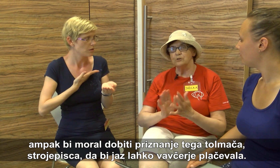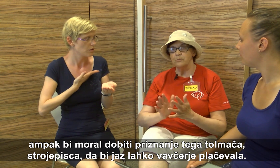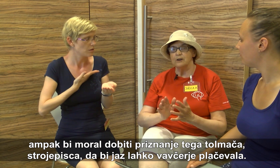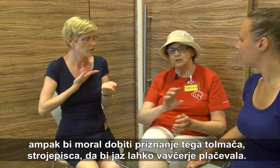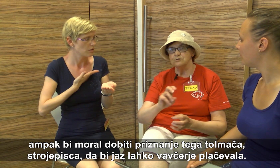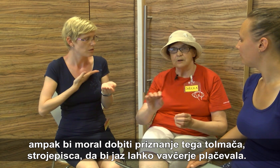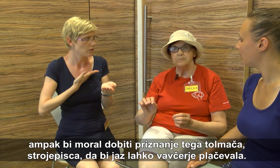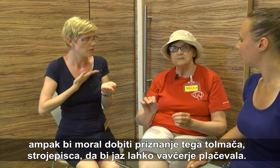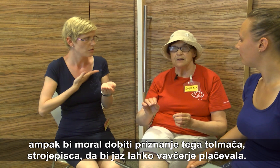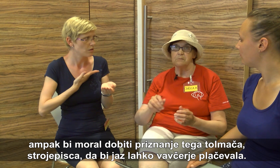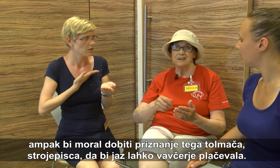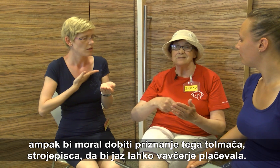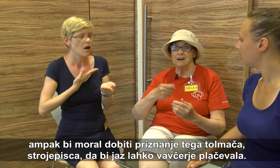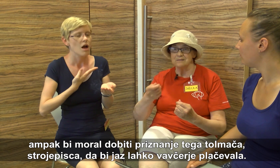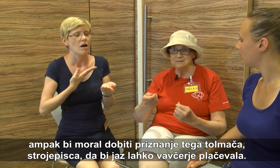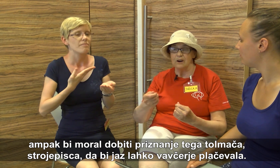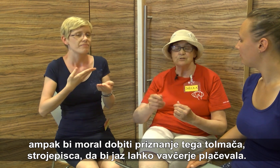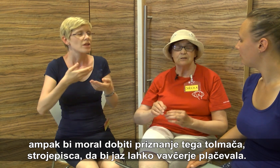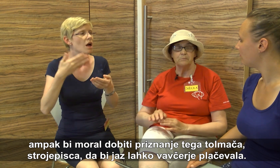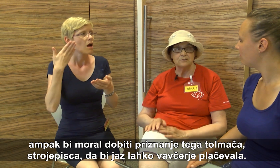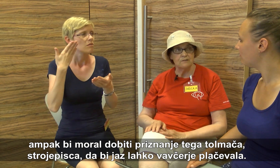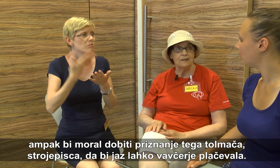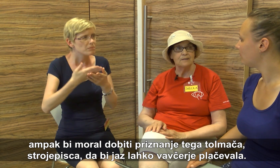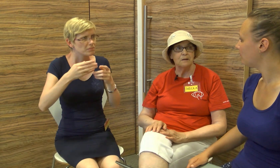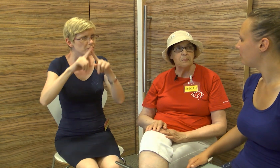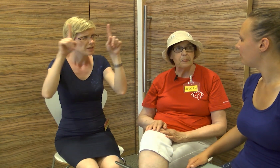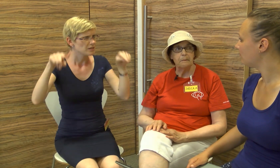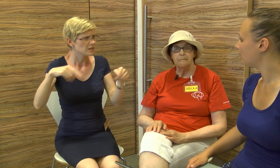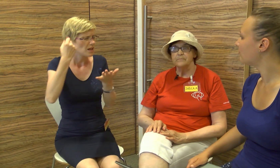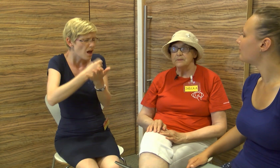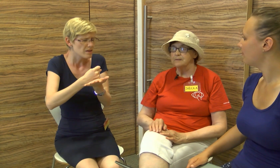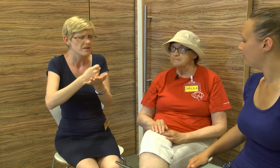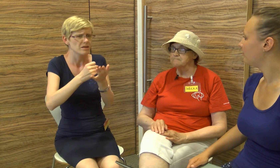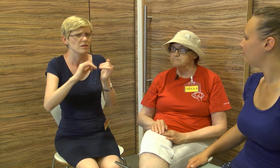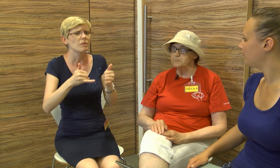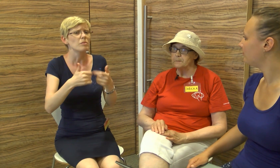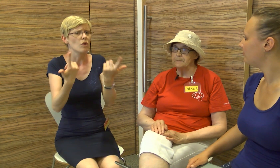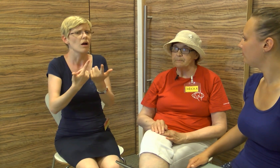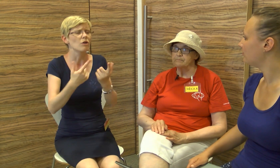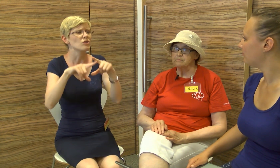tega tolmača, strojepisca, da bi jaz lahko s voucherje plačevala. Ne?